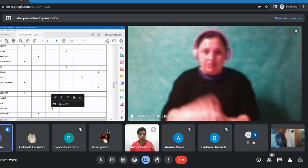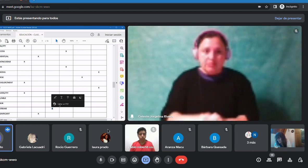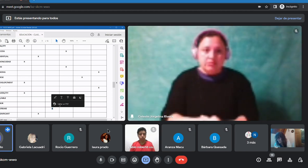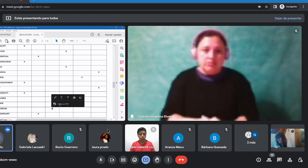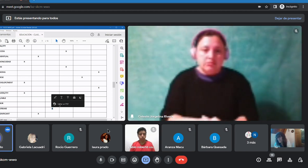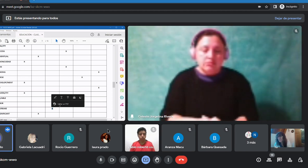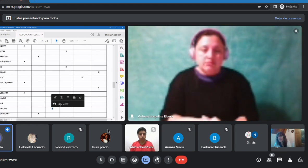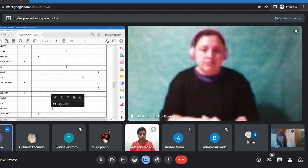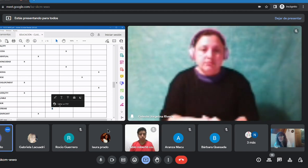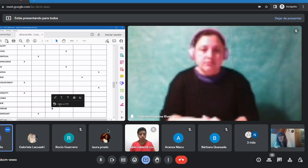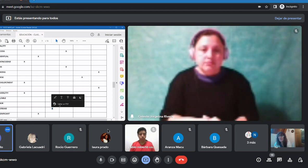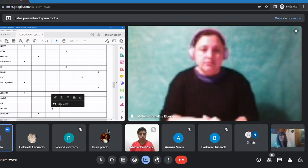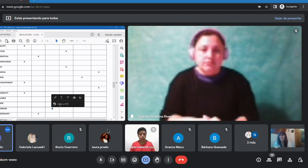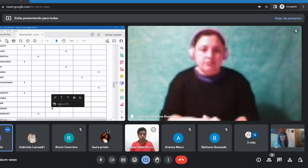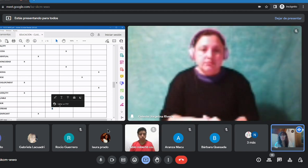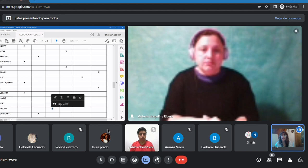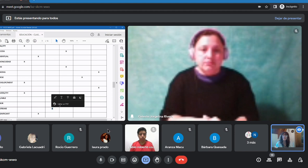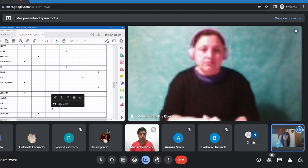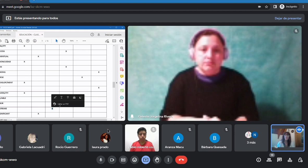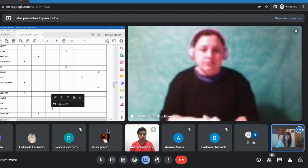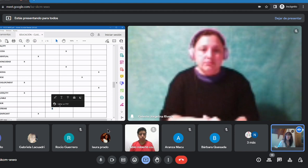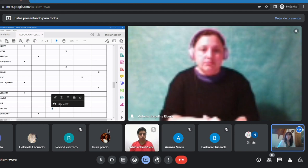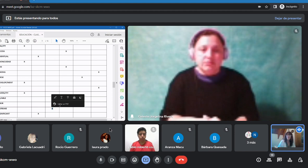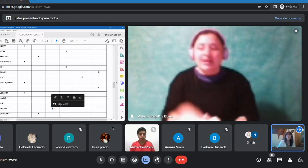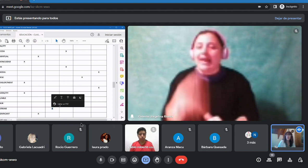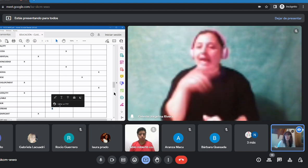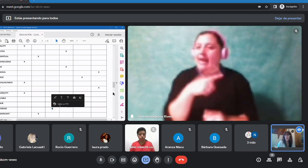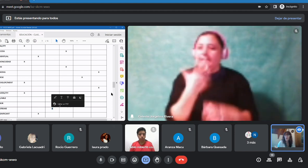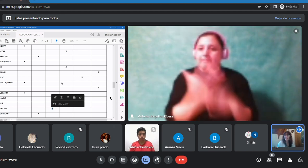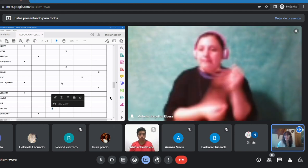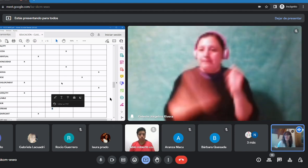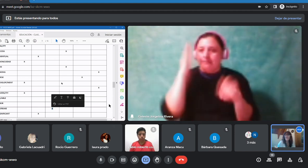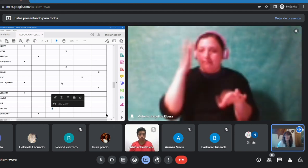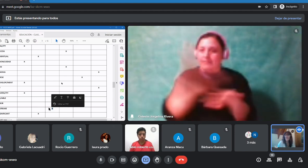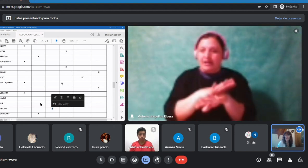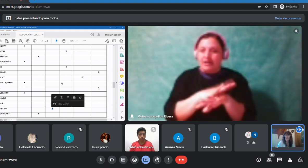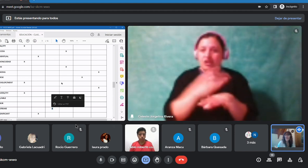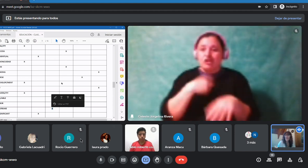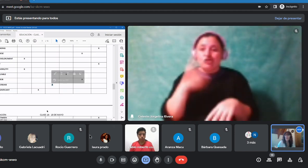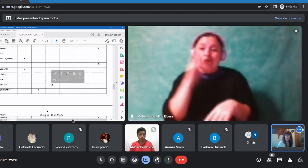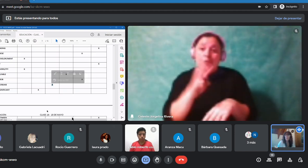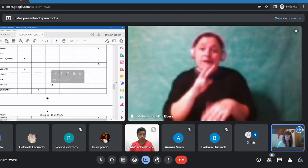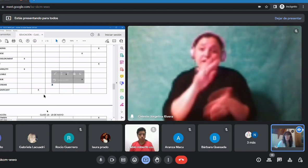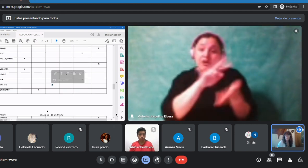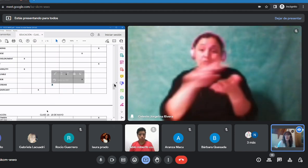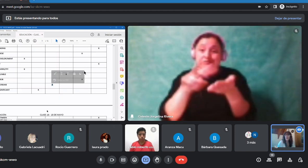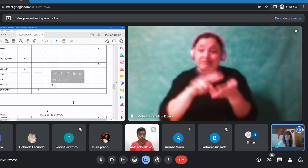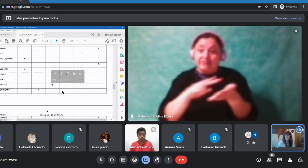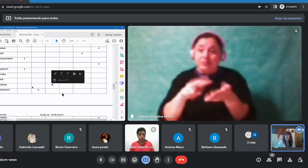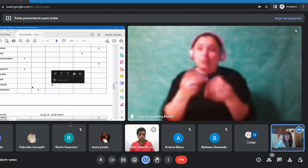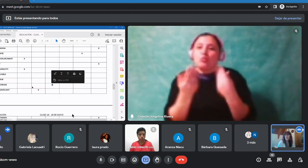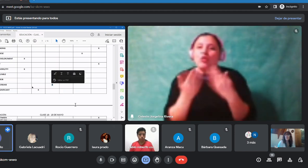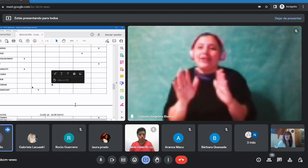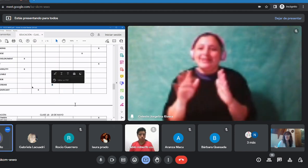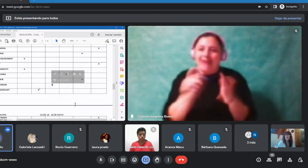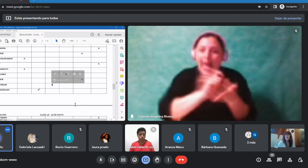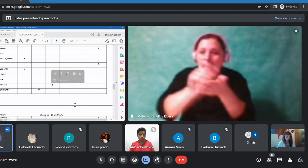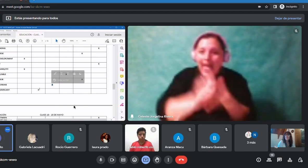Y Chris es sustantivo. Sí, está mal ahí. Yo estoy chequeando porque a veces lo hago muy apurada también.